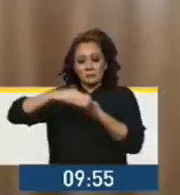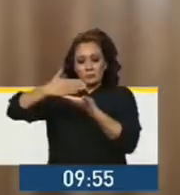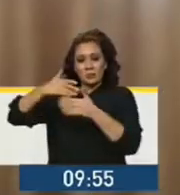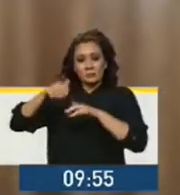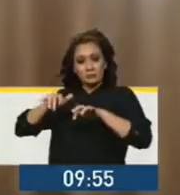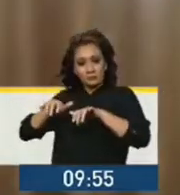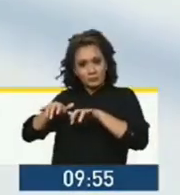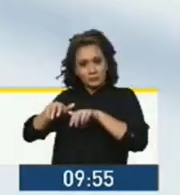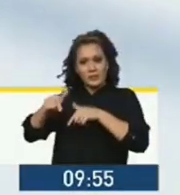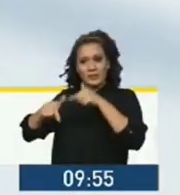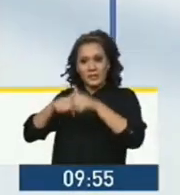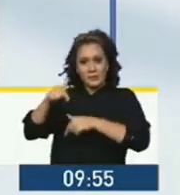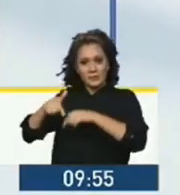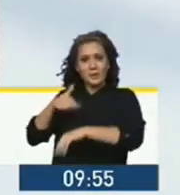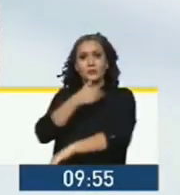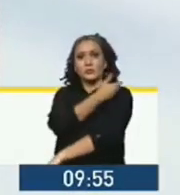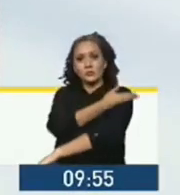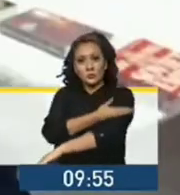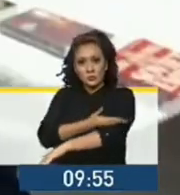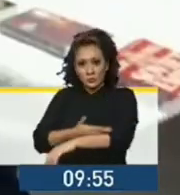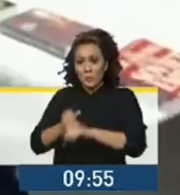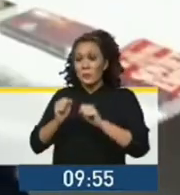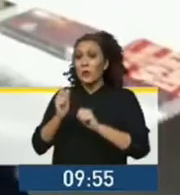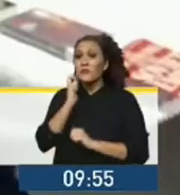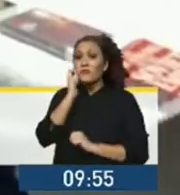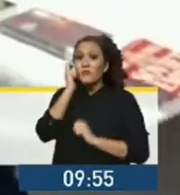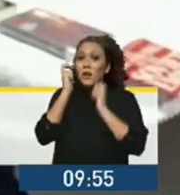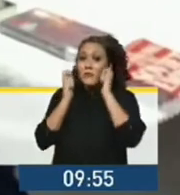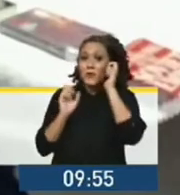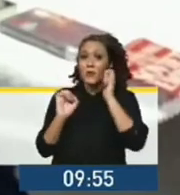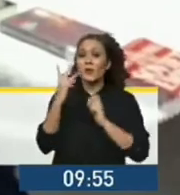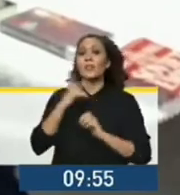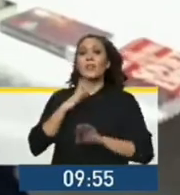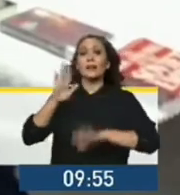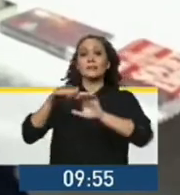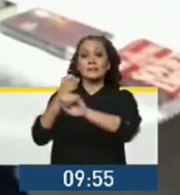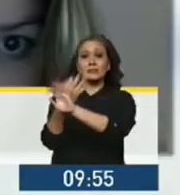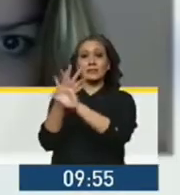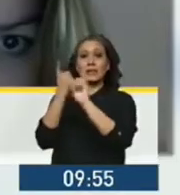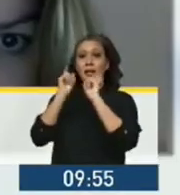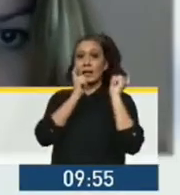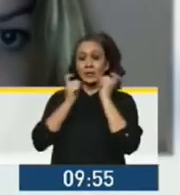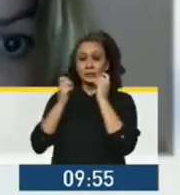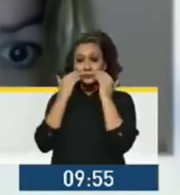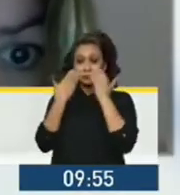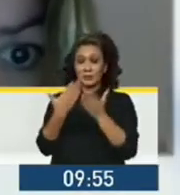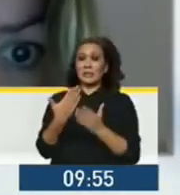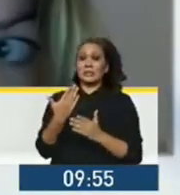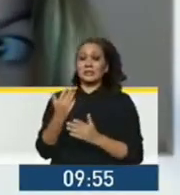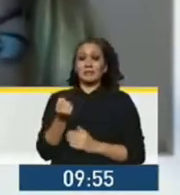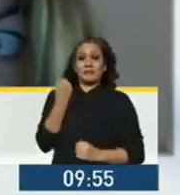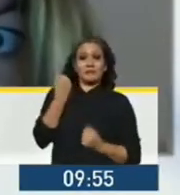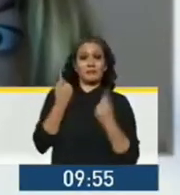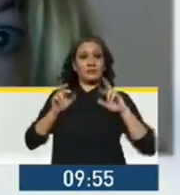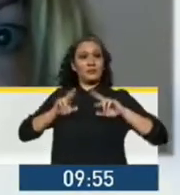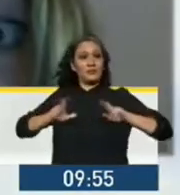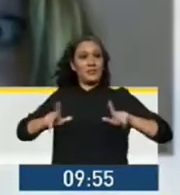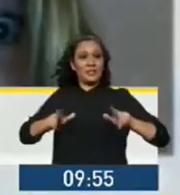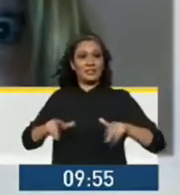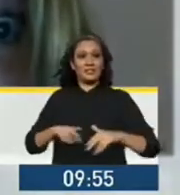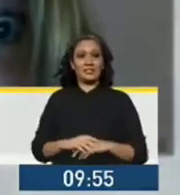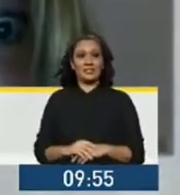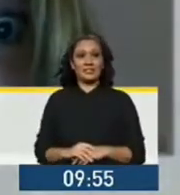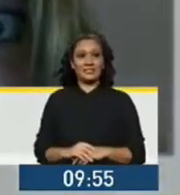que pode ser constrangedor. Cada reunião, um flagrante diferente.